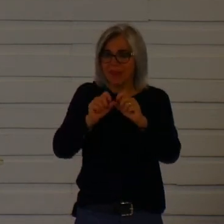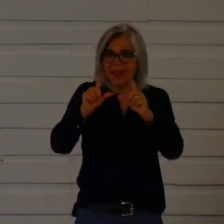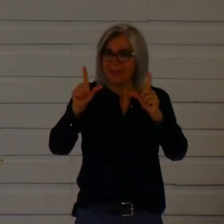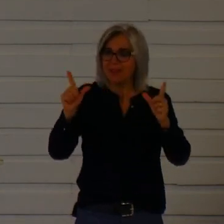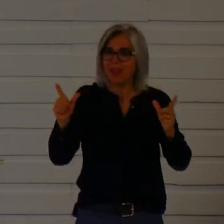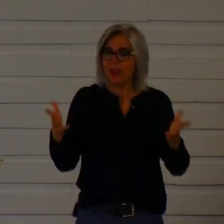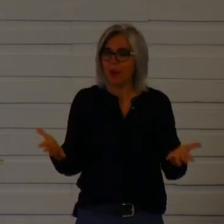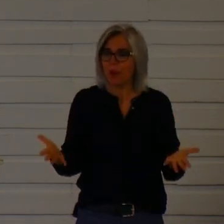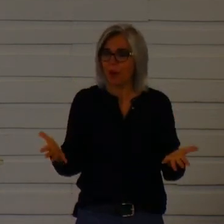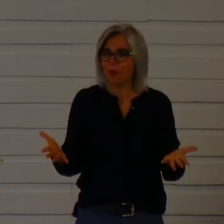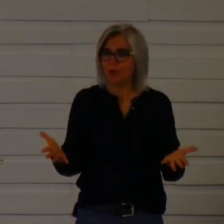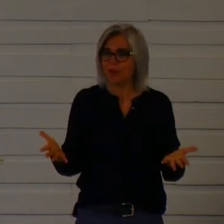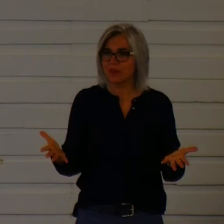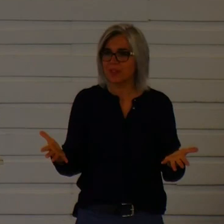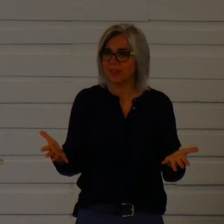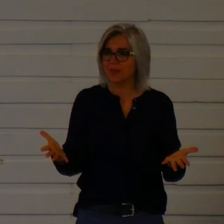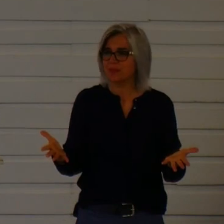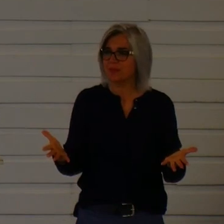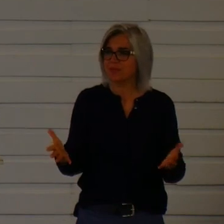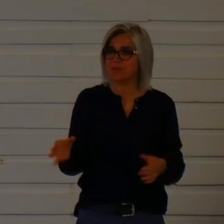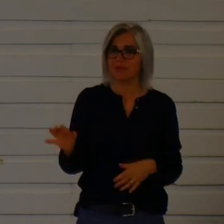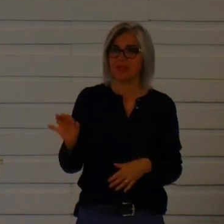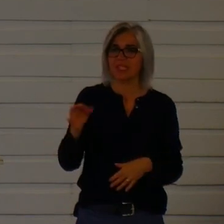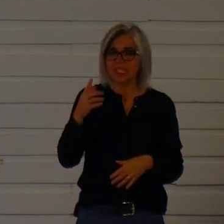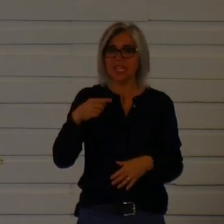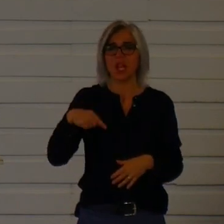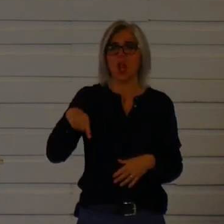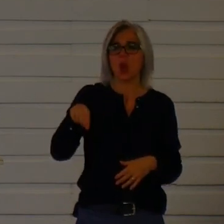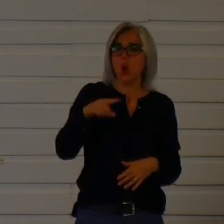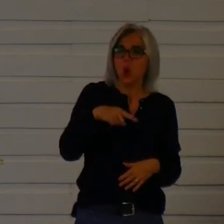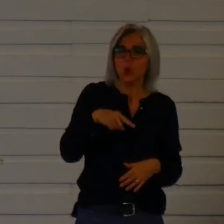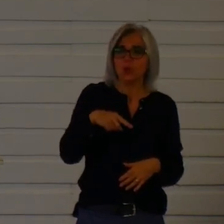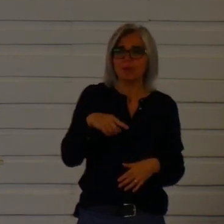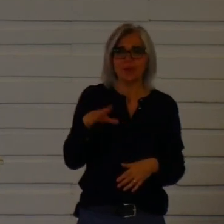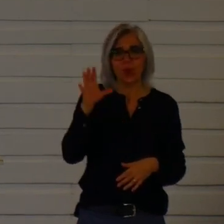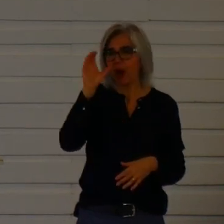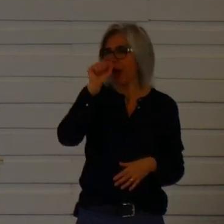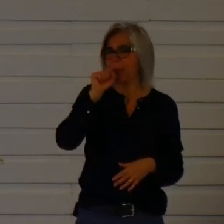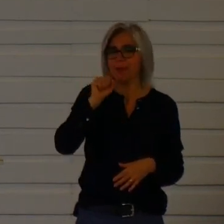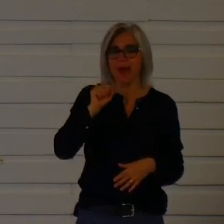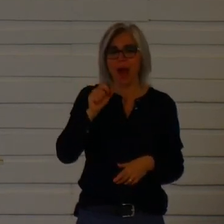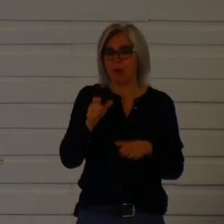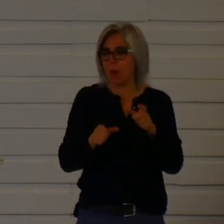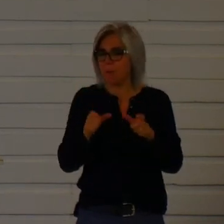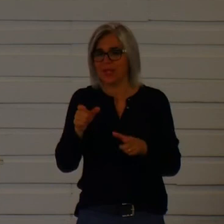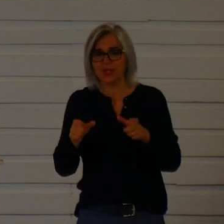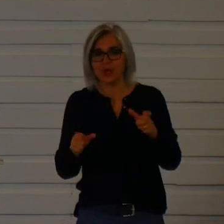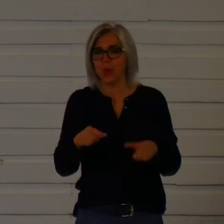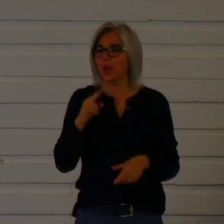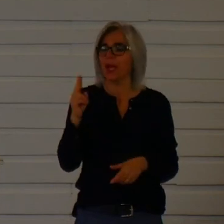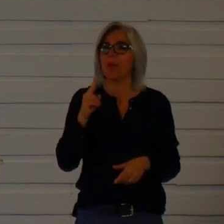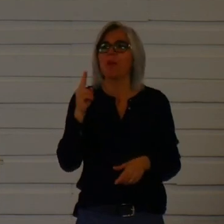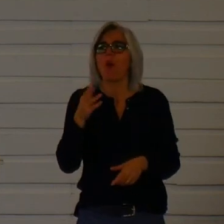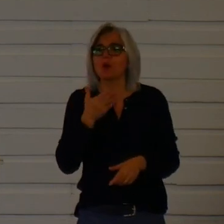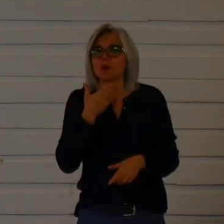giovedì sera lo ha detto qui. Ha detto: se noi non riusciamo a comprendere quante persone muoiono, stanno morendo senza il Signore, e